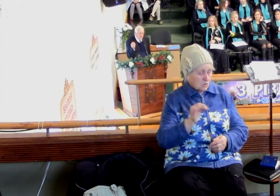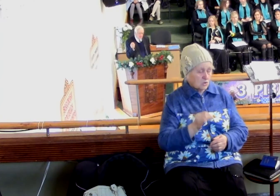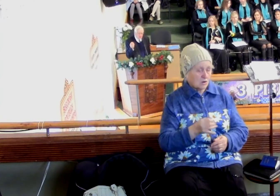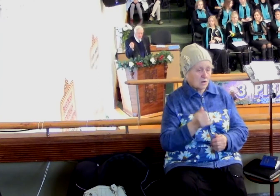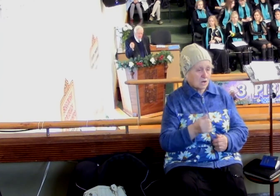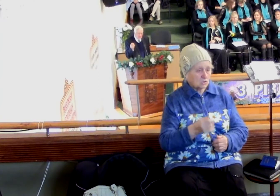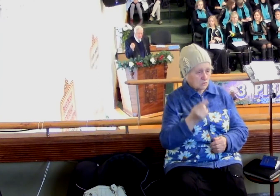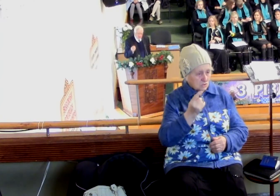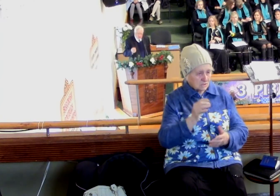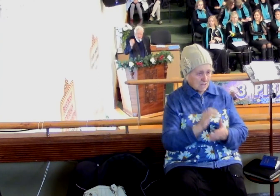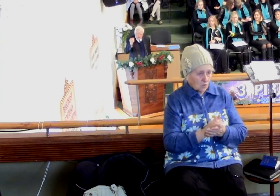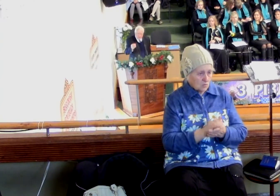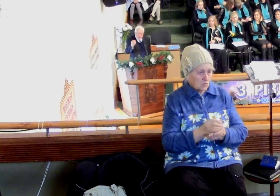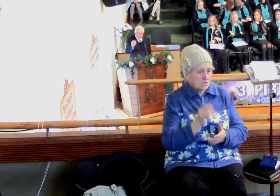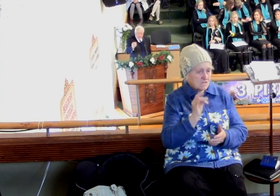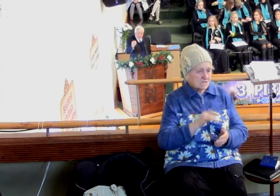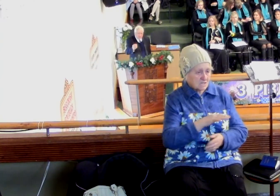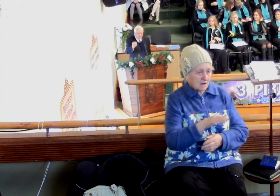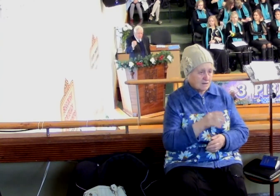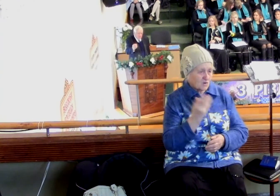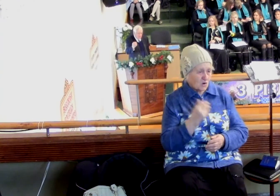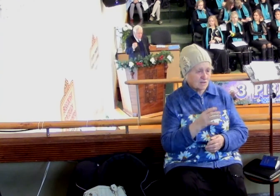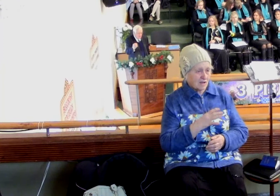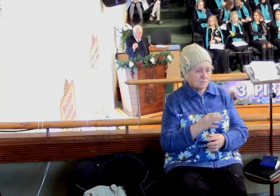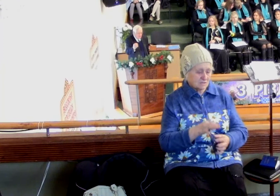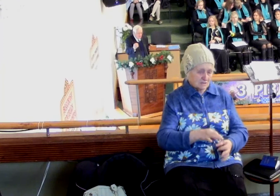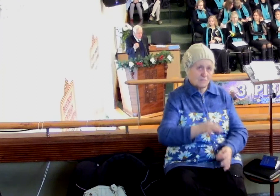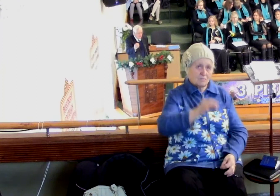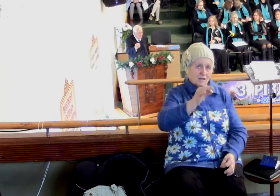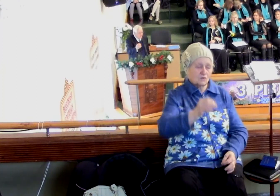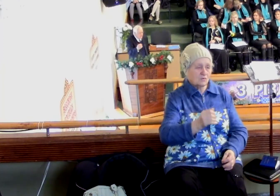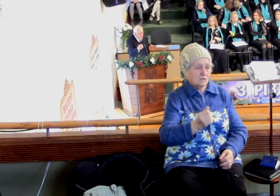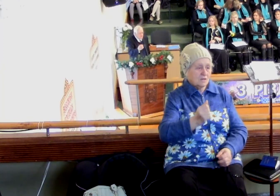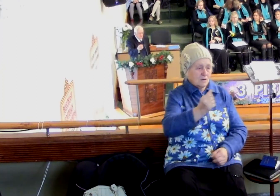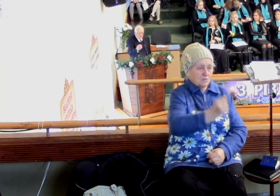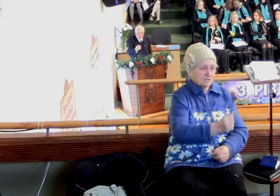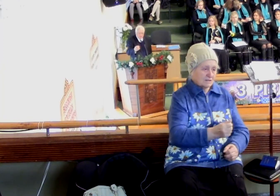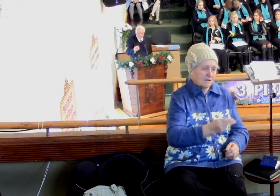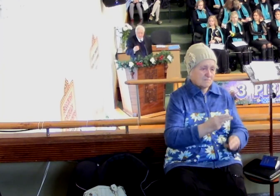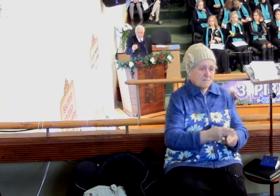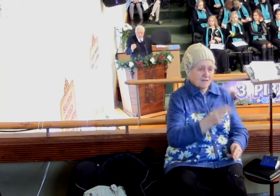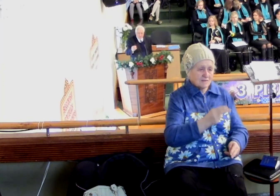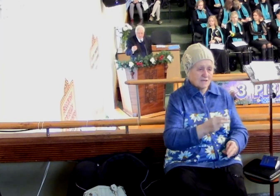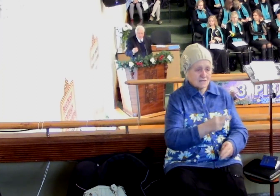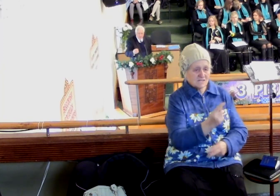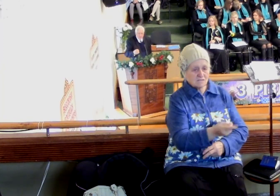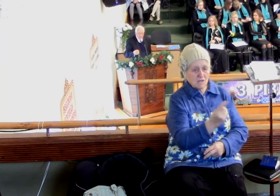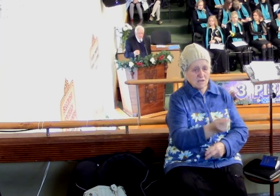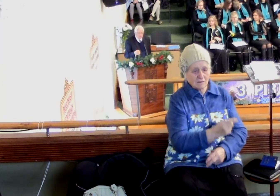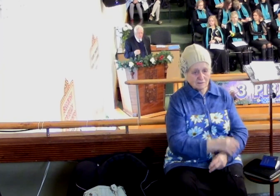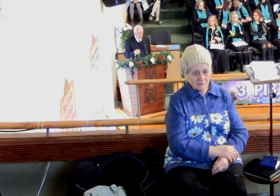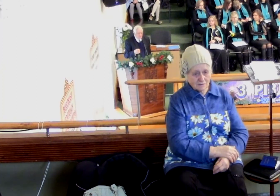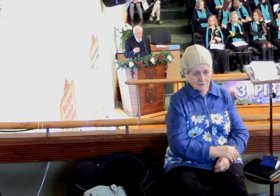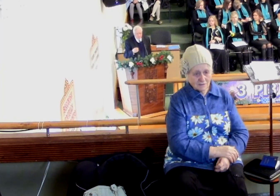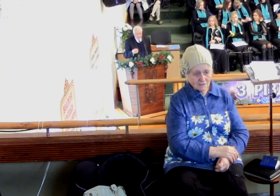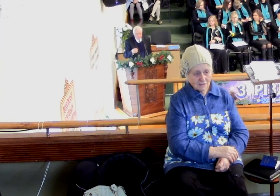знакомую в Израиле, когда на шест был поставлен змей. И это было не сувенир.